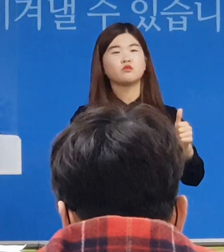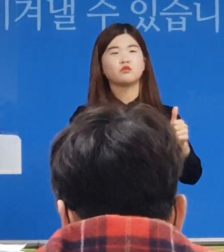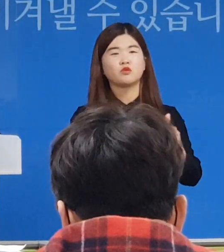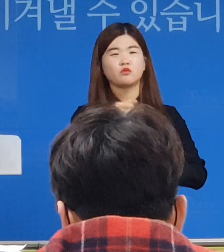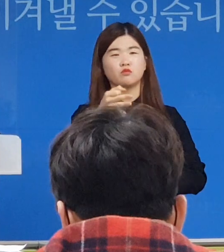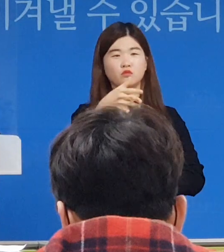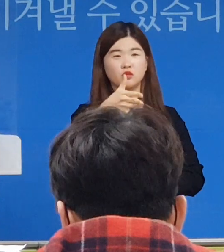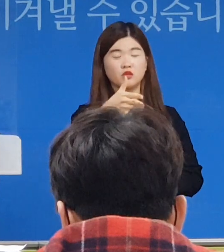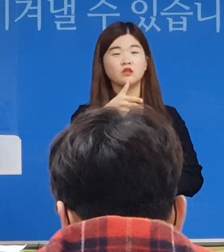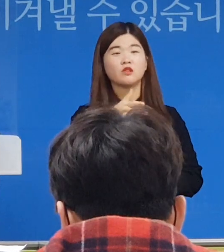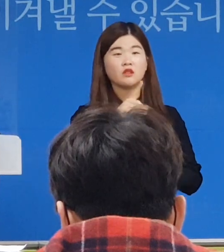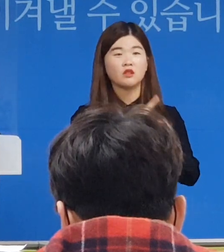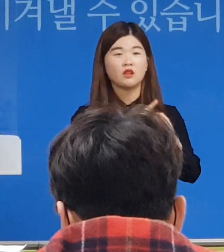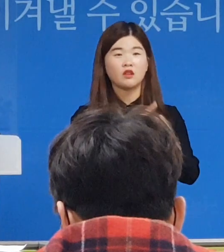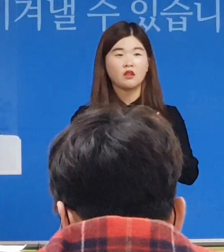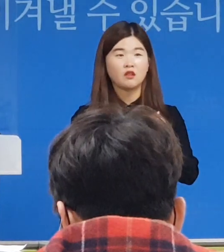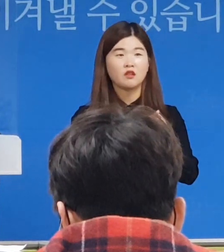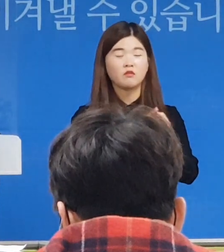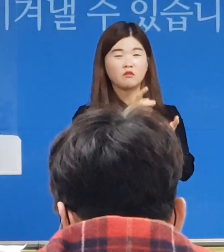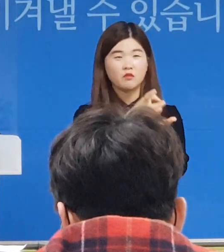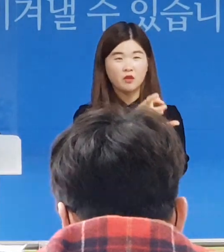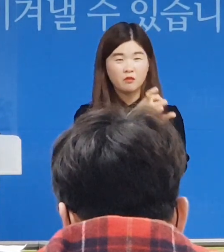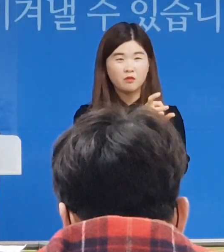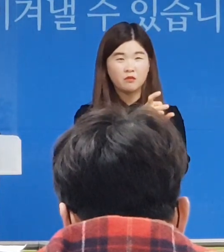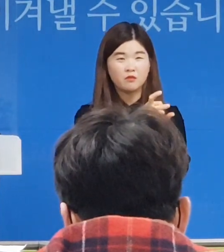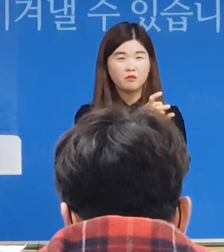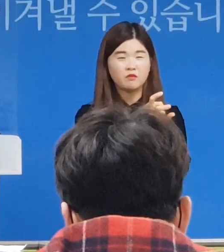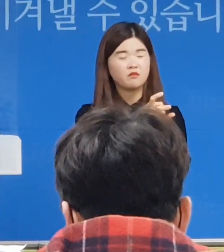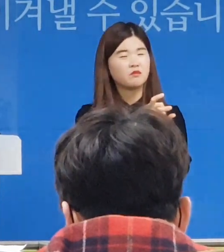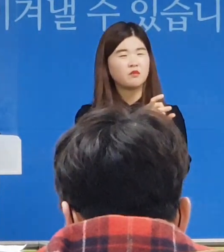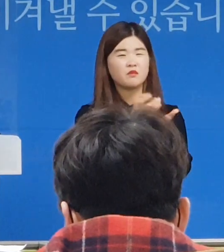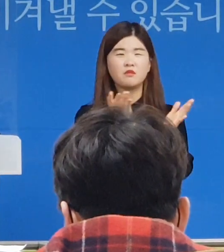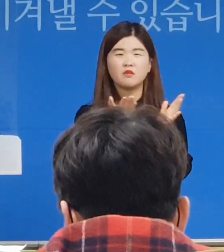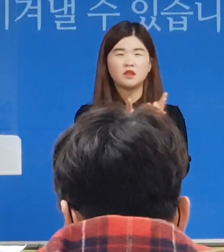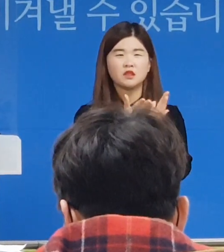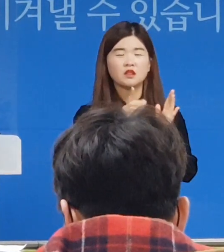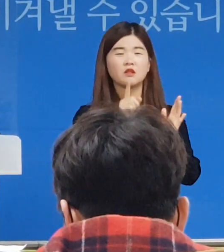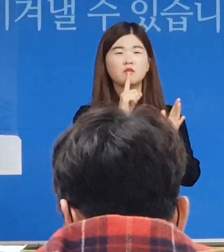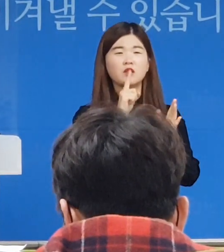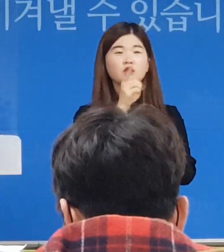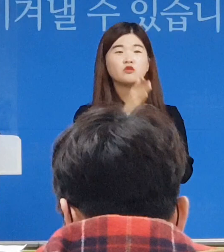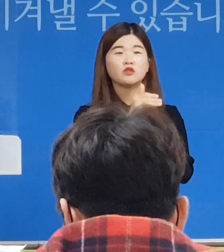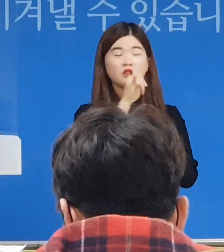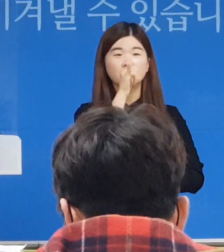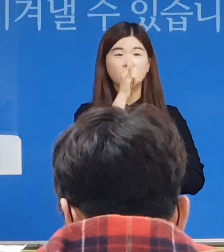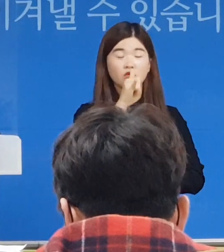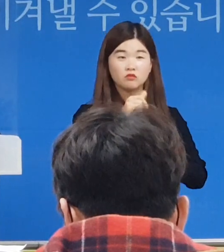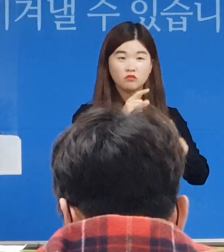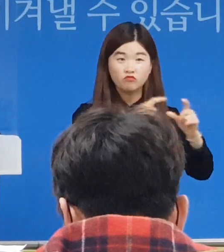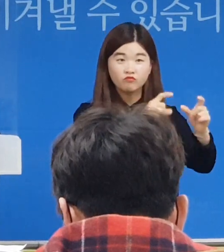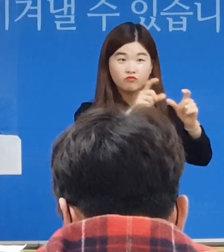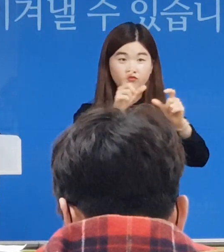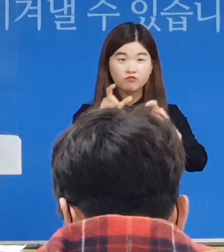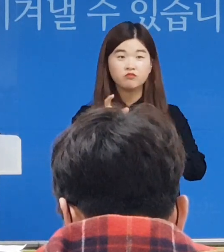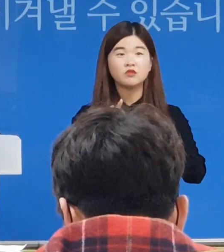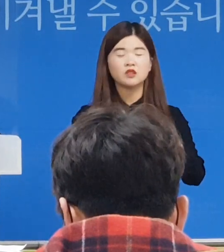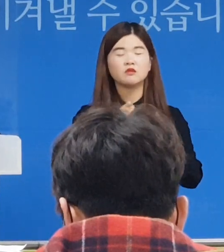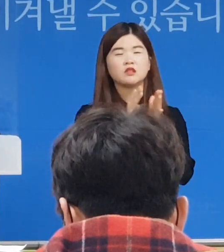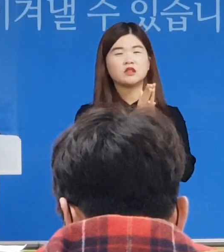개정 취지와 시행령에서 규정하고 있는 범위를 이제 벗어났다고 저희들은 판단하고 있습니다. 그 지방교육재정교부